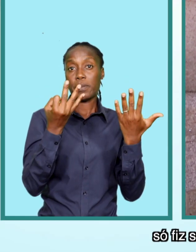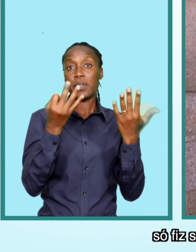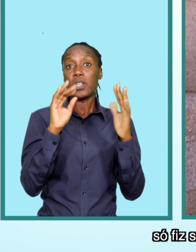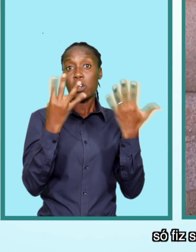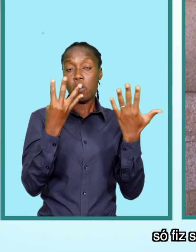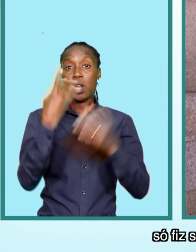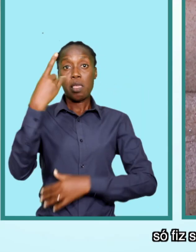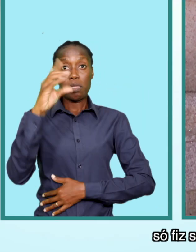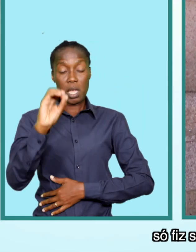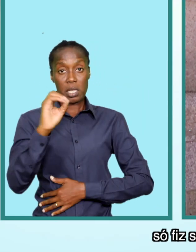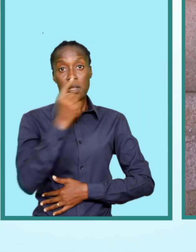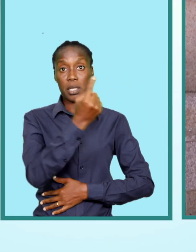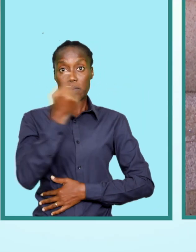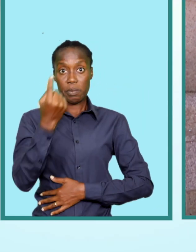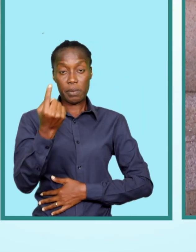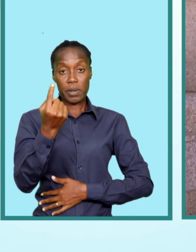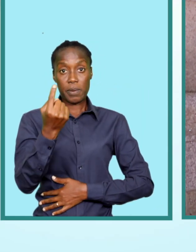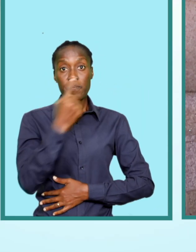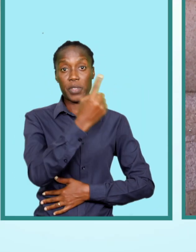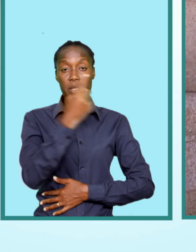depois saltei para a 5ª classe